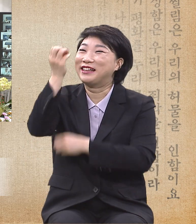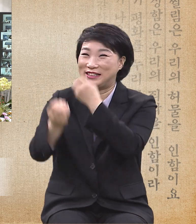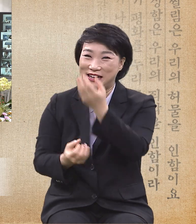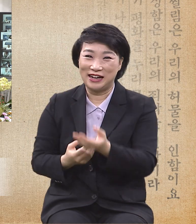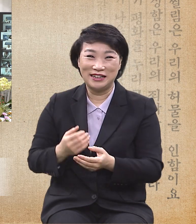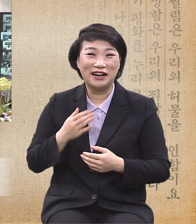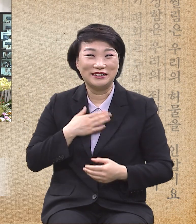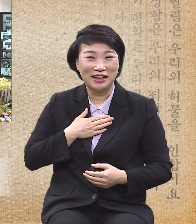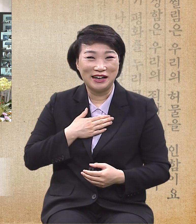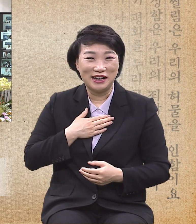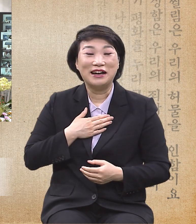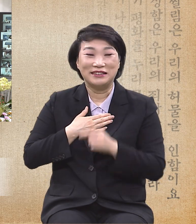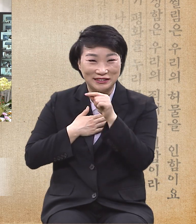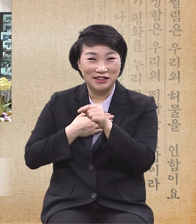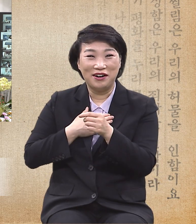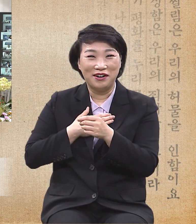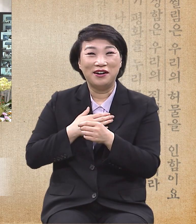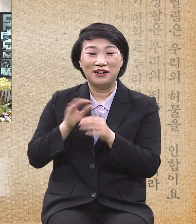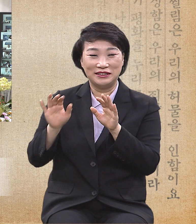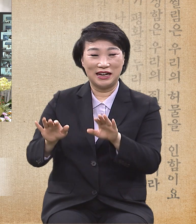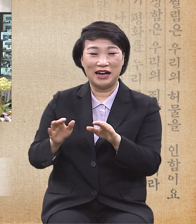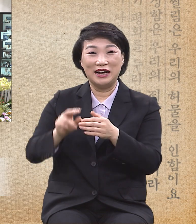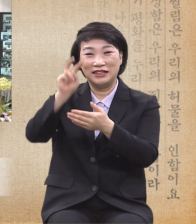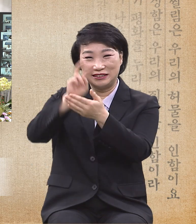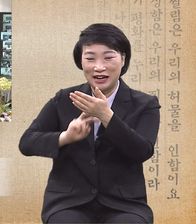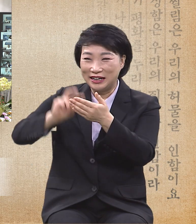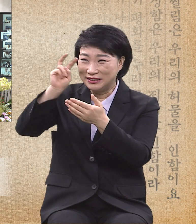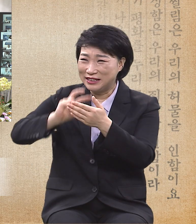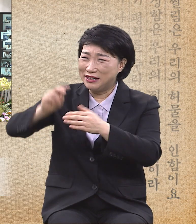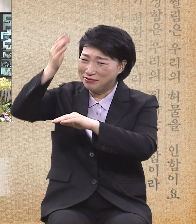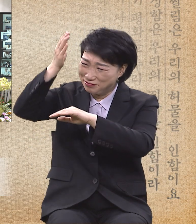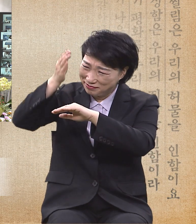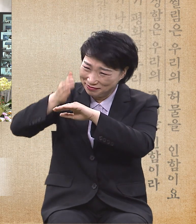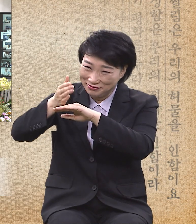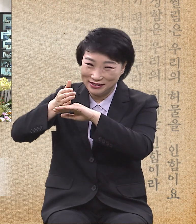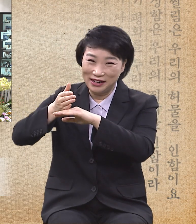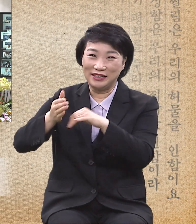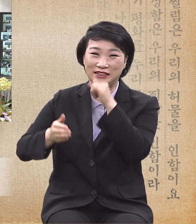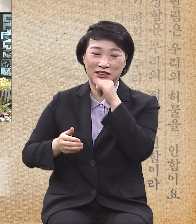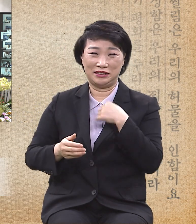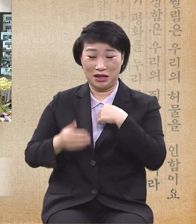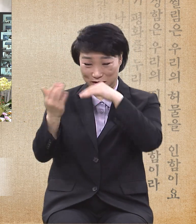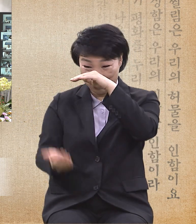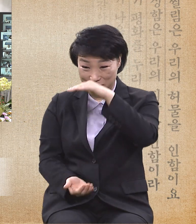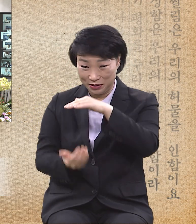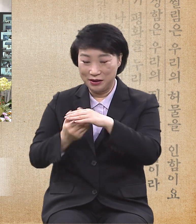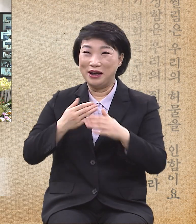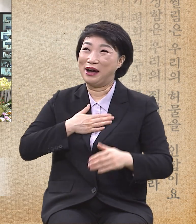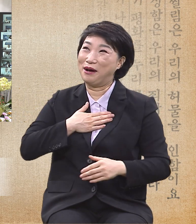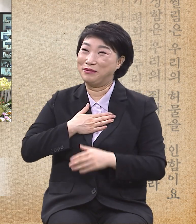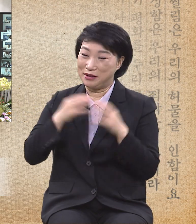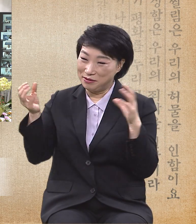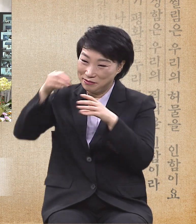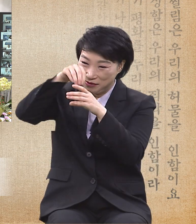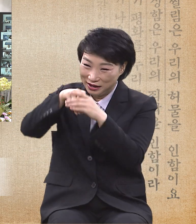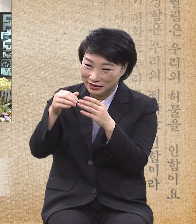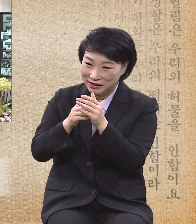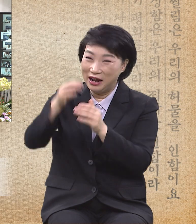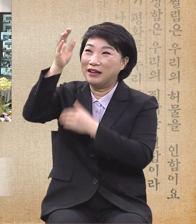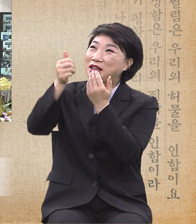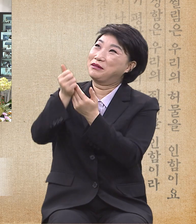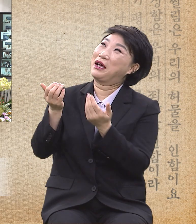찬양이 고백으로 곡조가부터 간절히 내 최상의 감정을 실어서